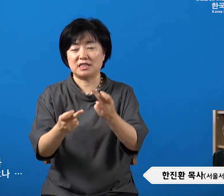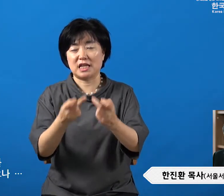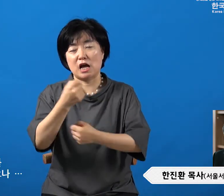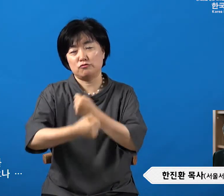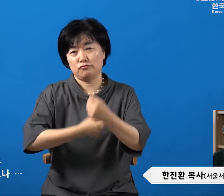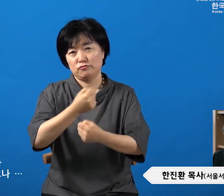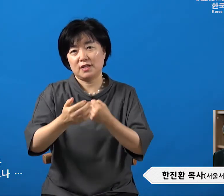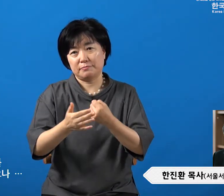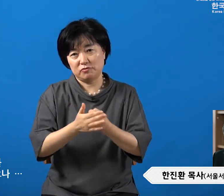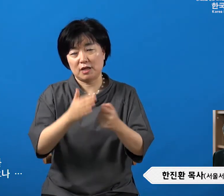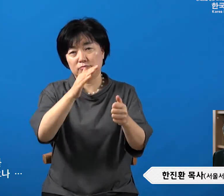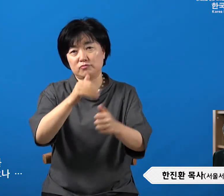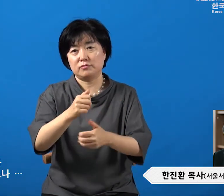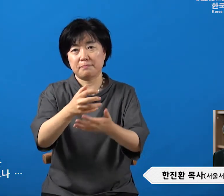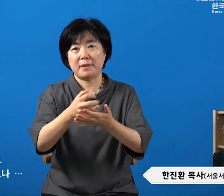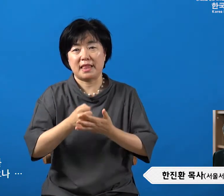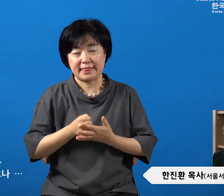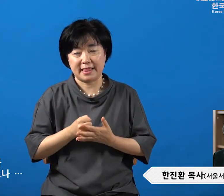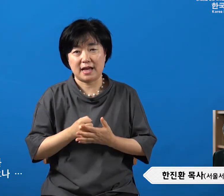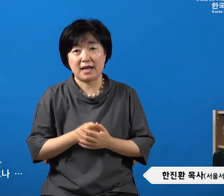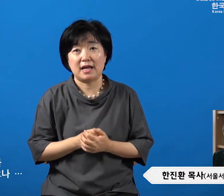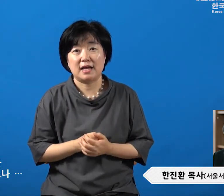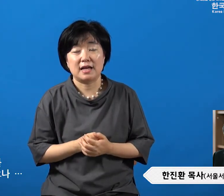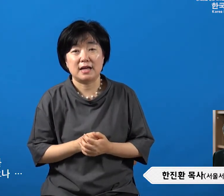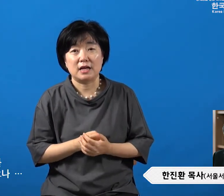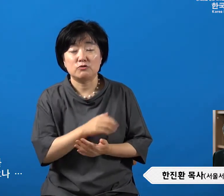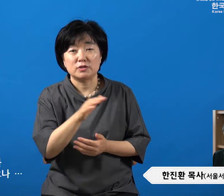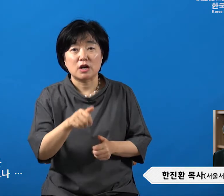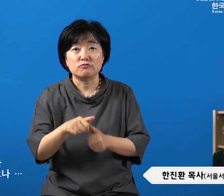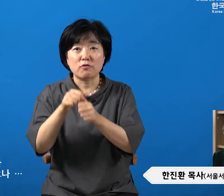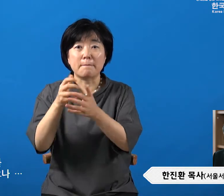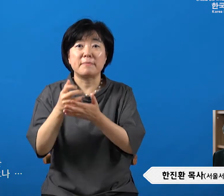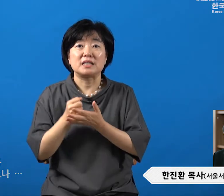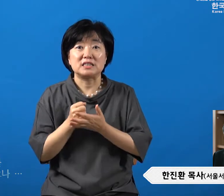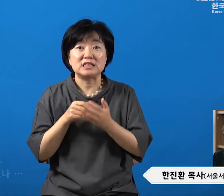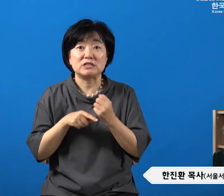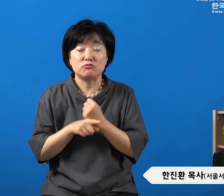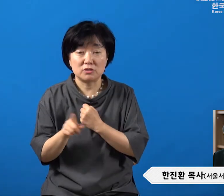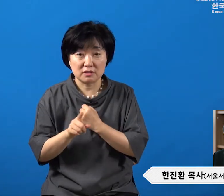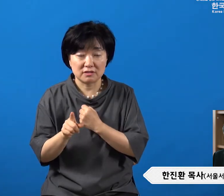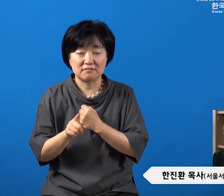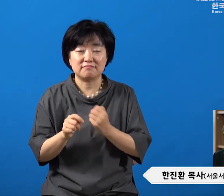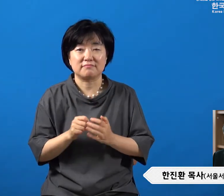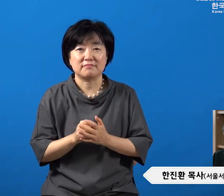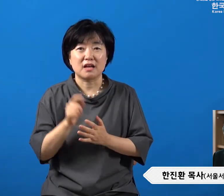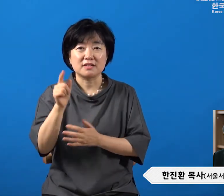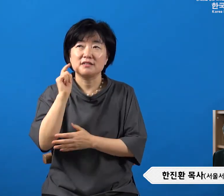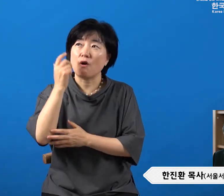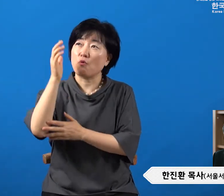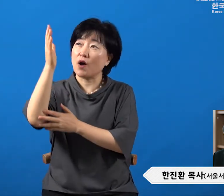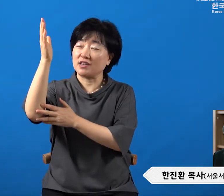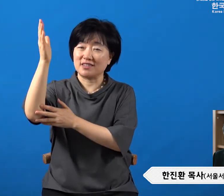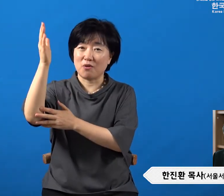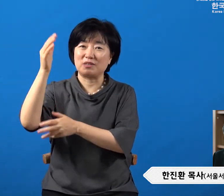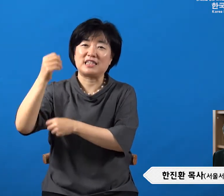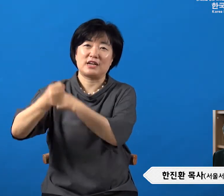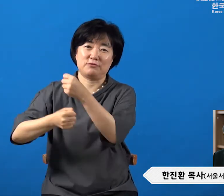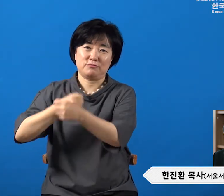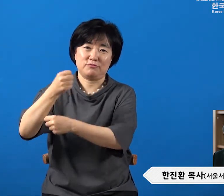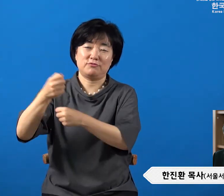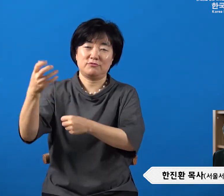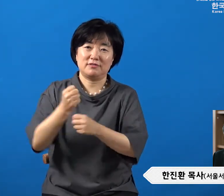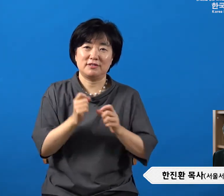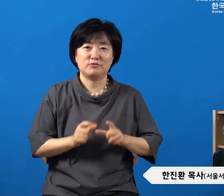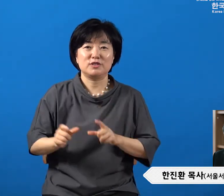자유를 위하여 부르심을 입었으나 했습니다. 우리가 구원을 받은 것은 그 영광스러운